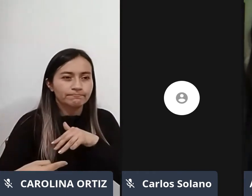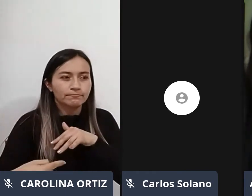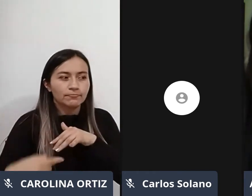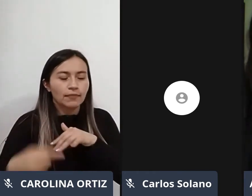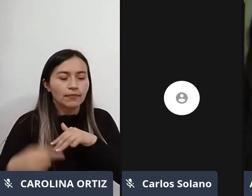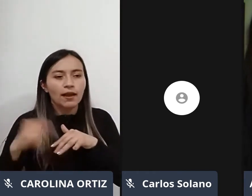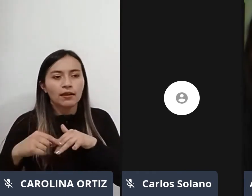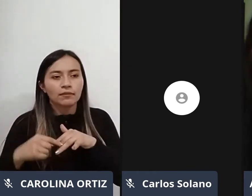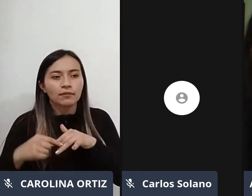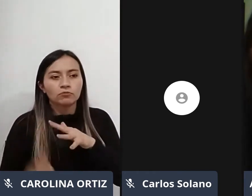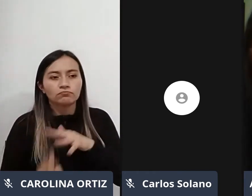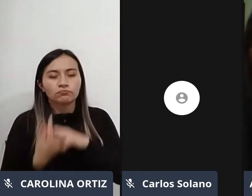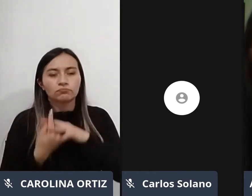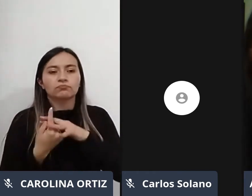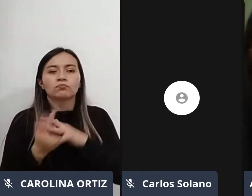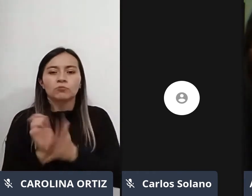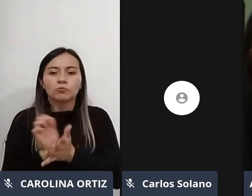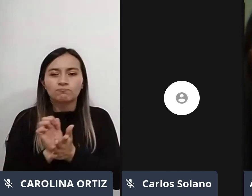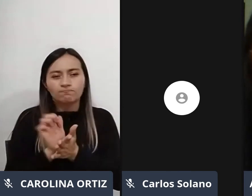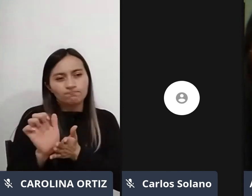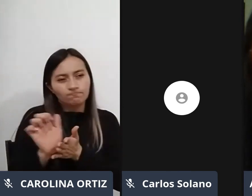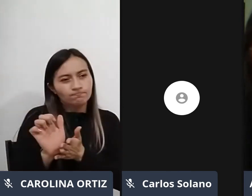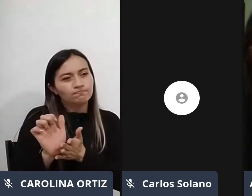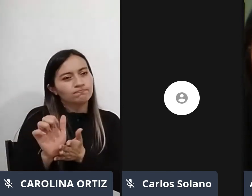los entes institucionales, de